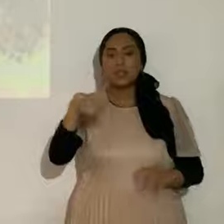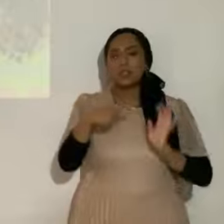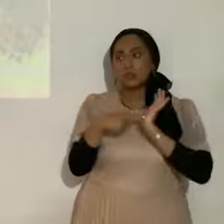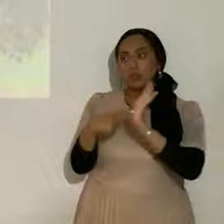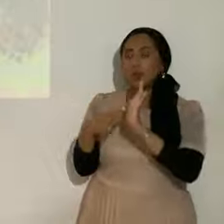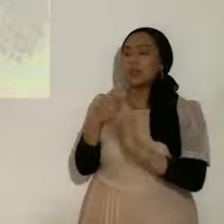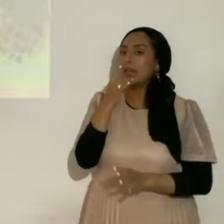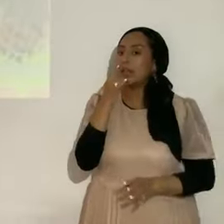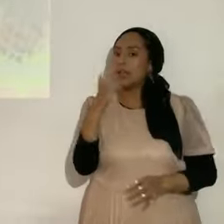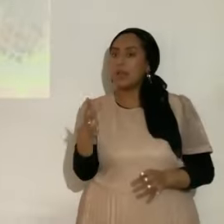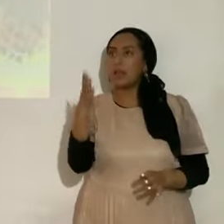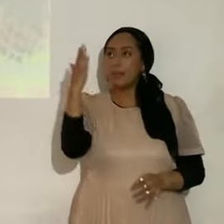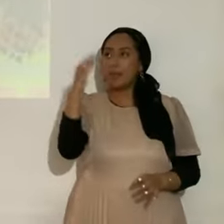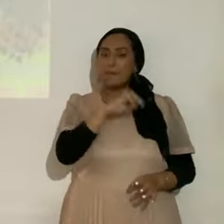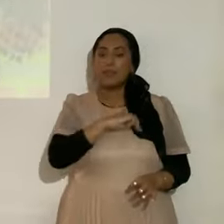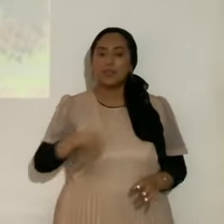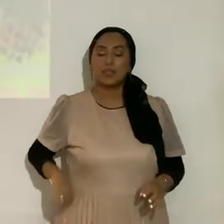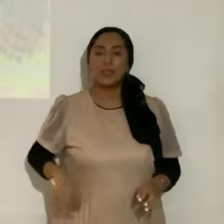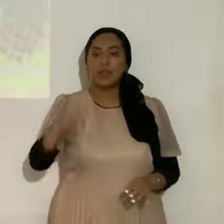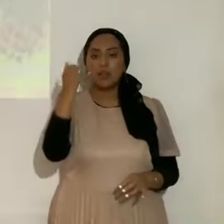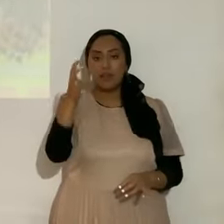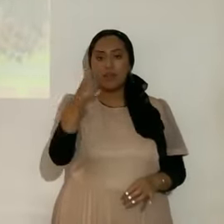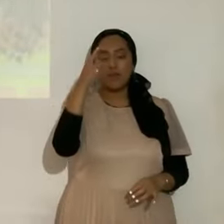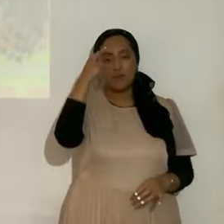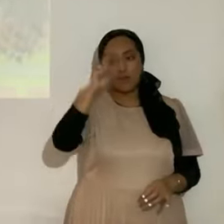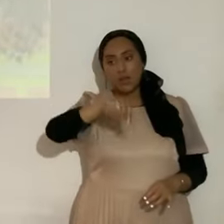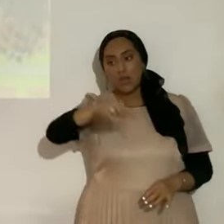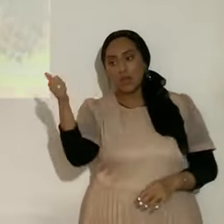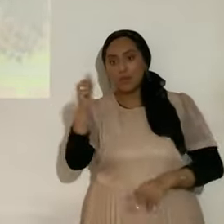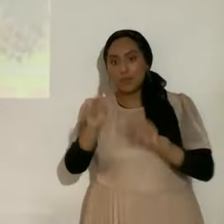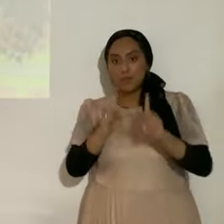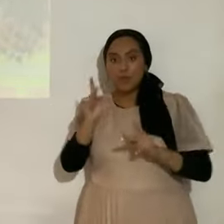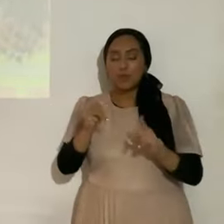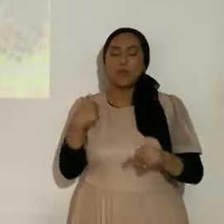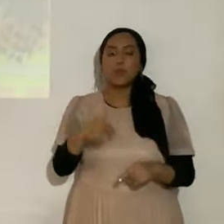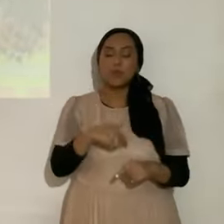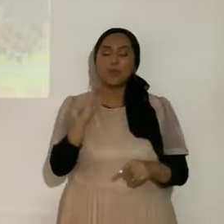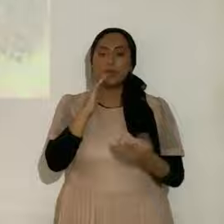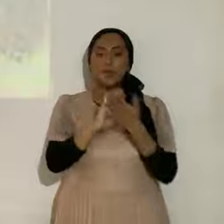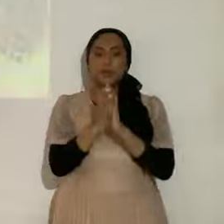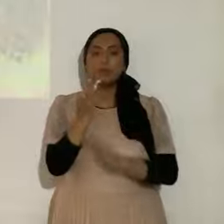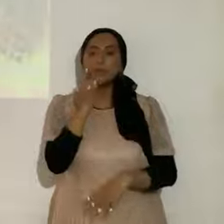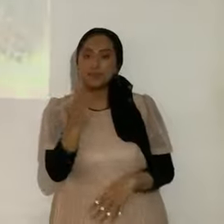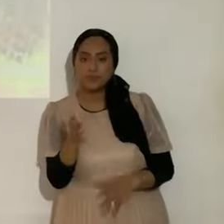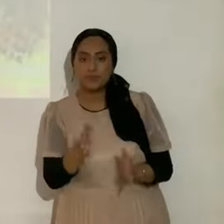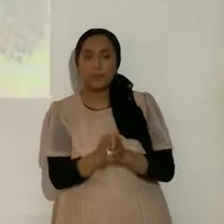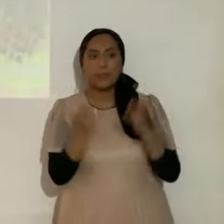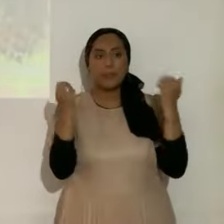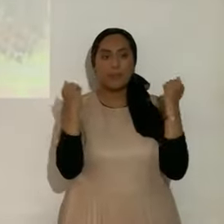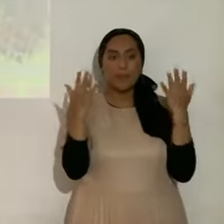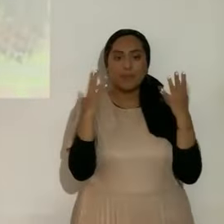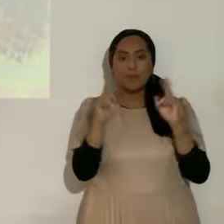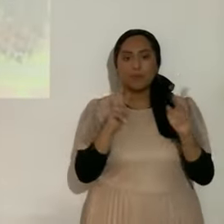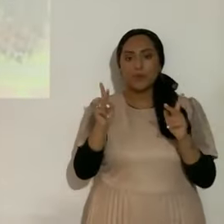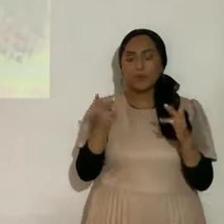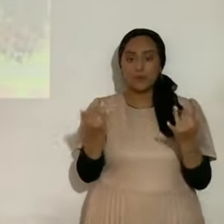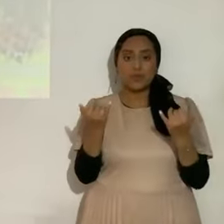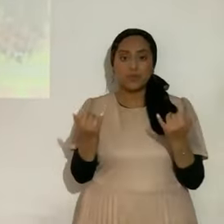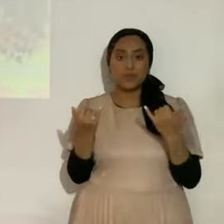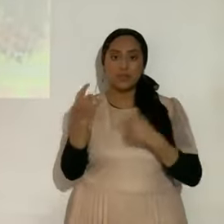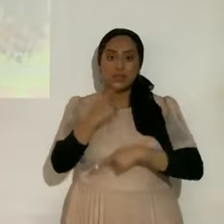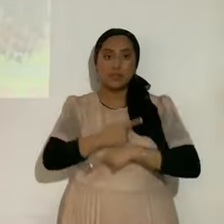la luz de Mashiach Yahshua hacia las demás personas y de esa manera seremos luz. Mucha gente, hermanos, hoy en este